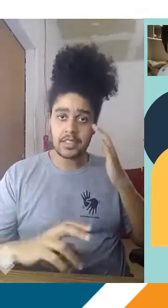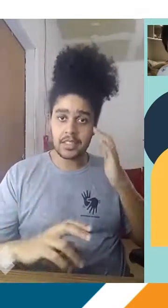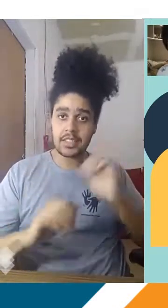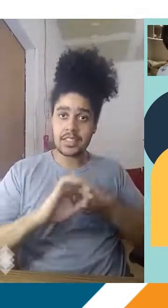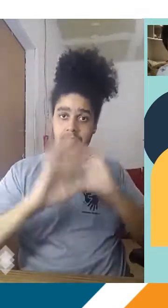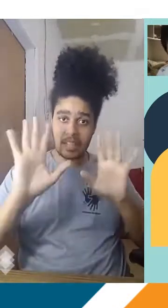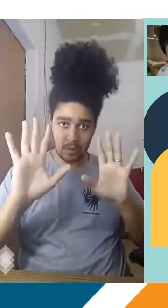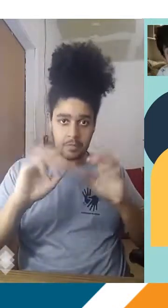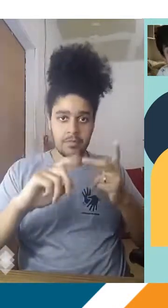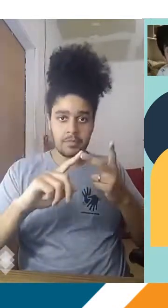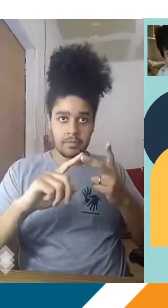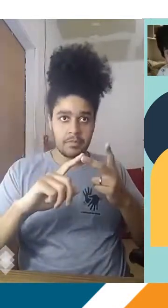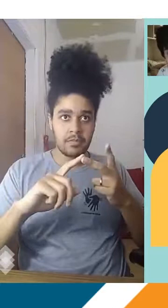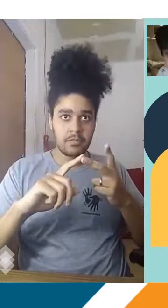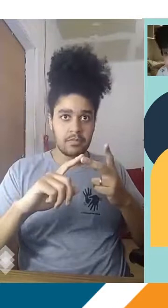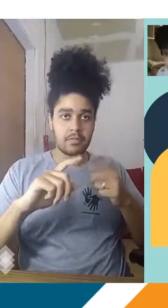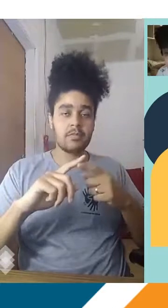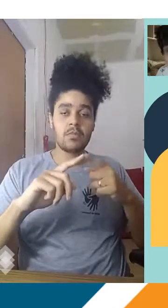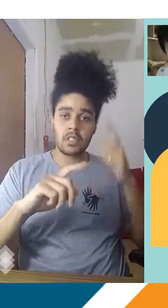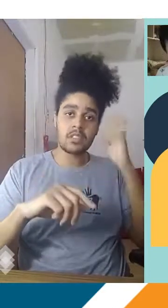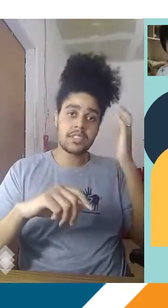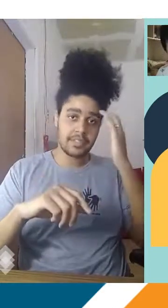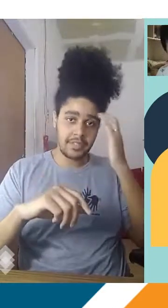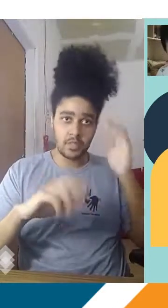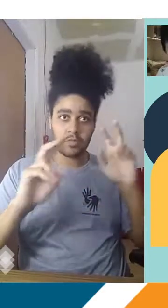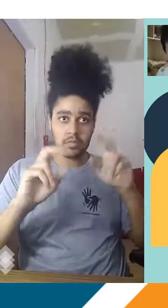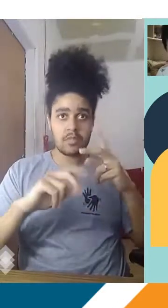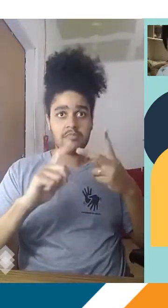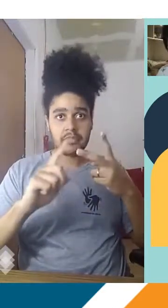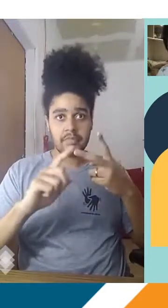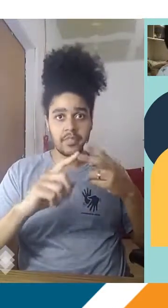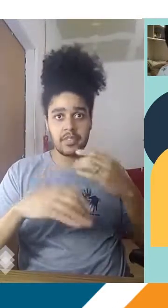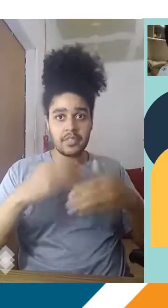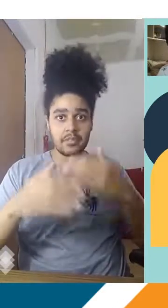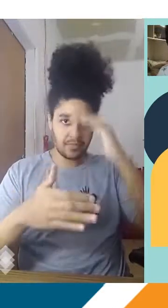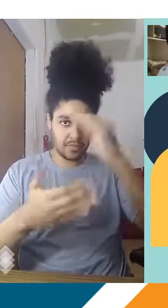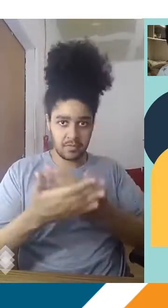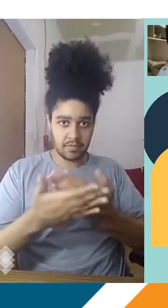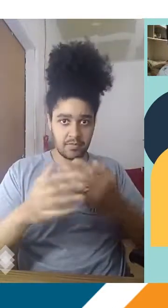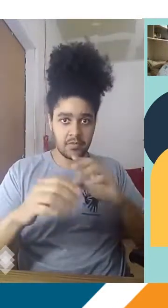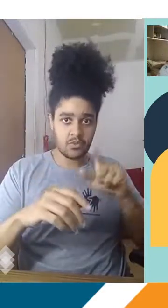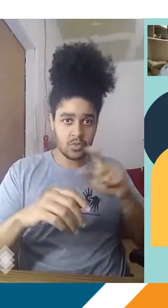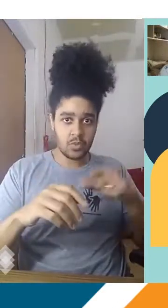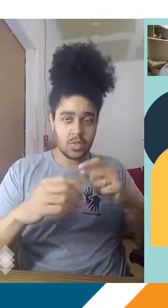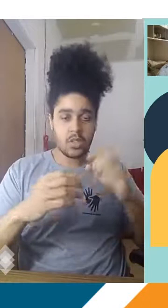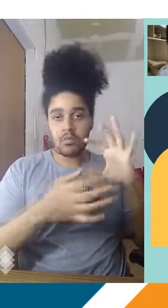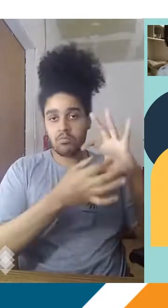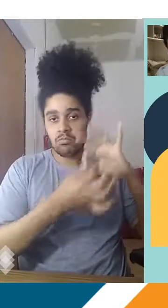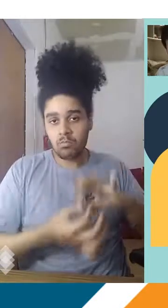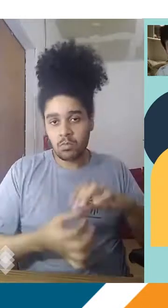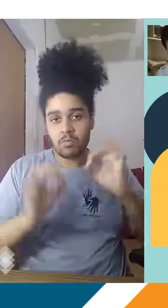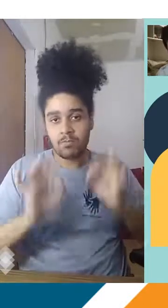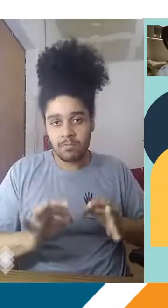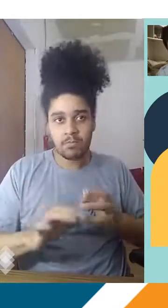tema, compreendê-lo com muita clareza. Uma vez que eu compreenda o tema, partir desse tema para desenvolver a minha tese, apresentando ela através